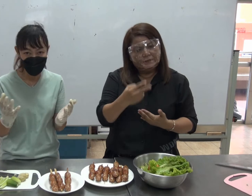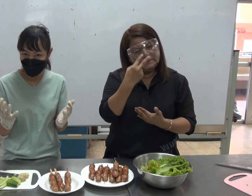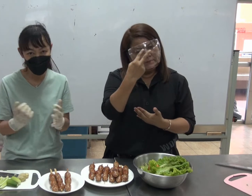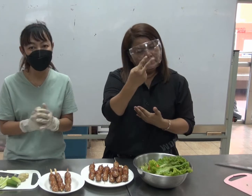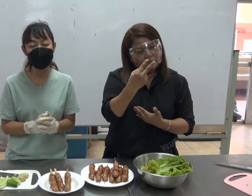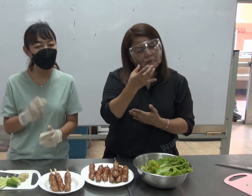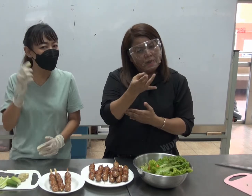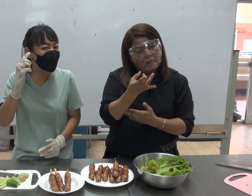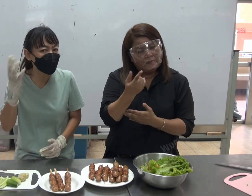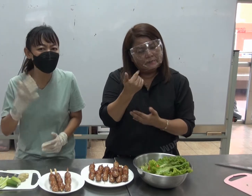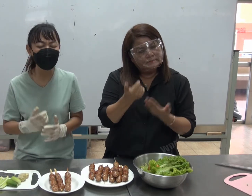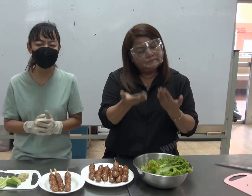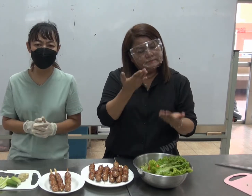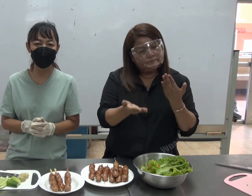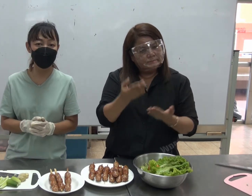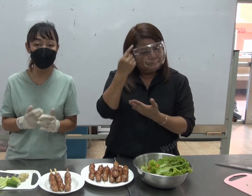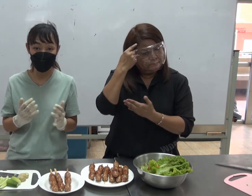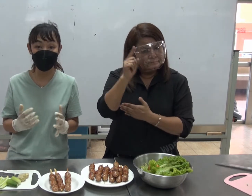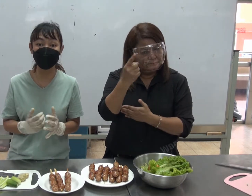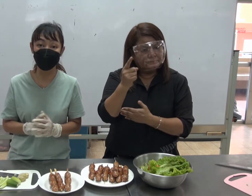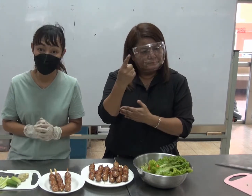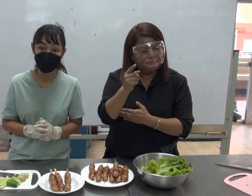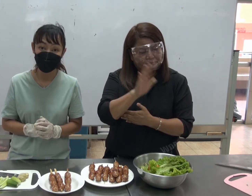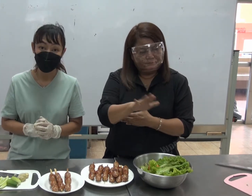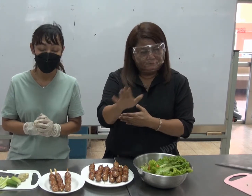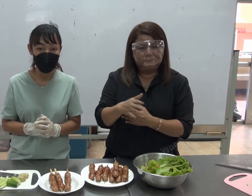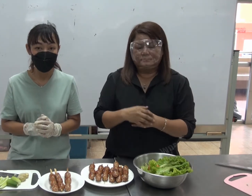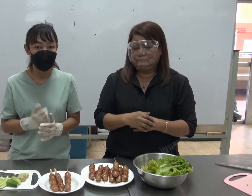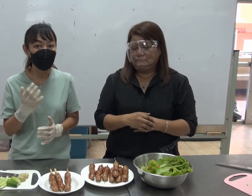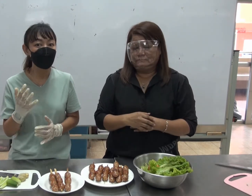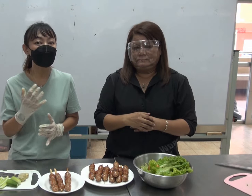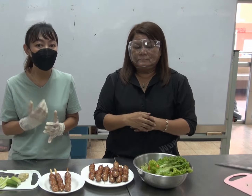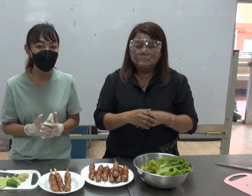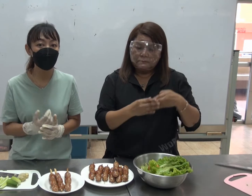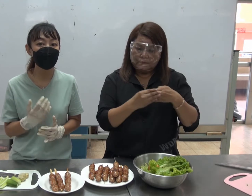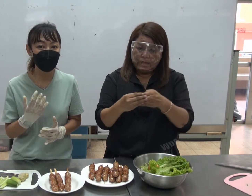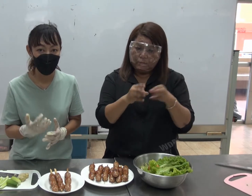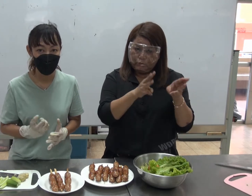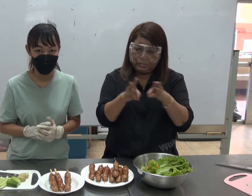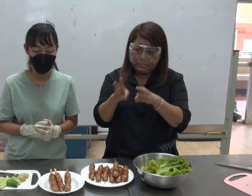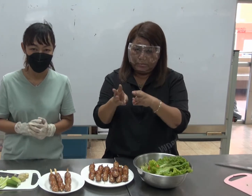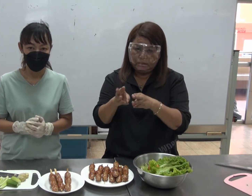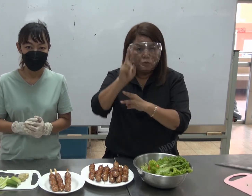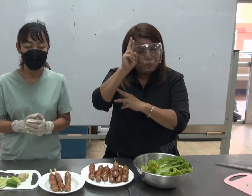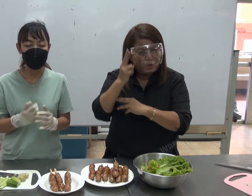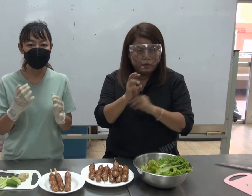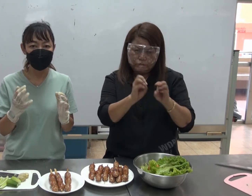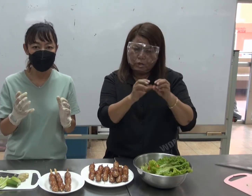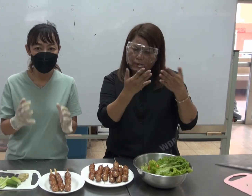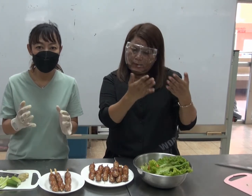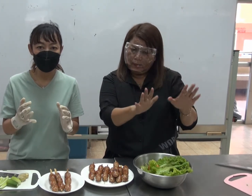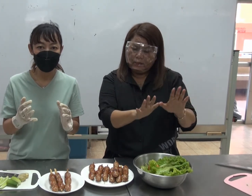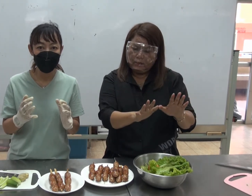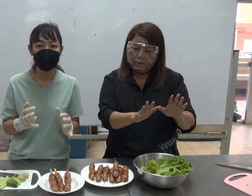หาอะไรก็ได้ตามความคิดสร้างสรรค์ของแต่ละคนเลยนะคะแล้วก็นำวิธีการที่ครูเคยสอนการ